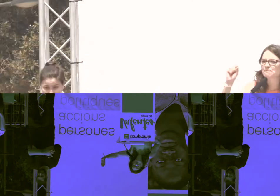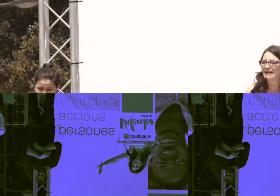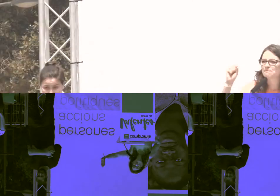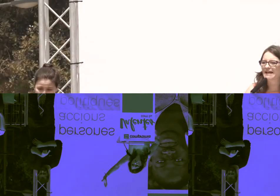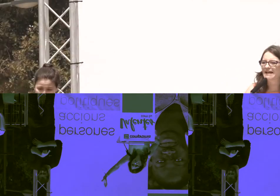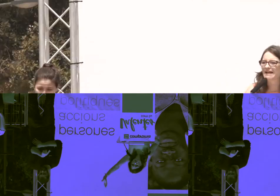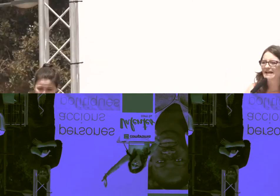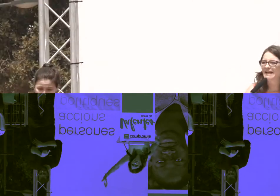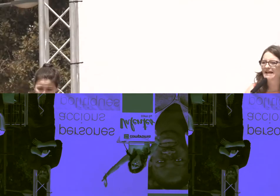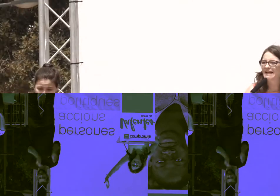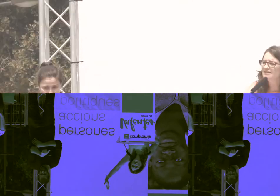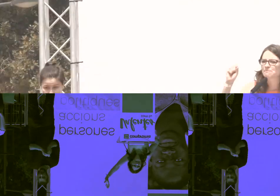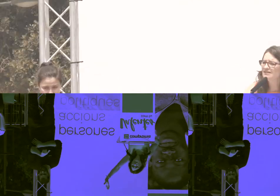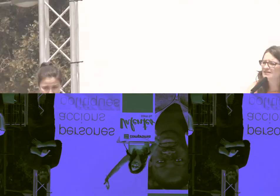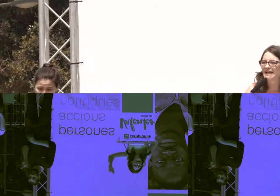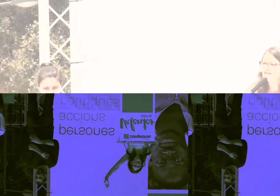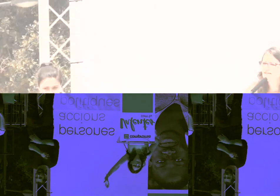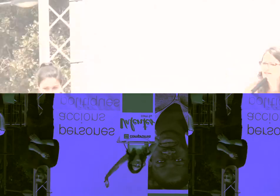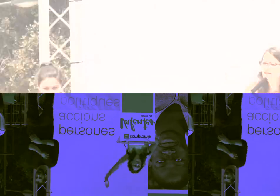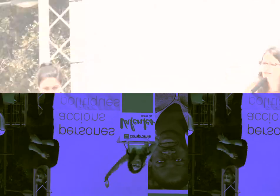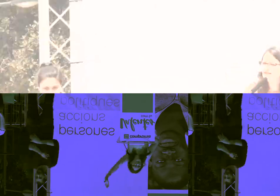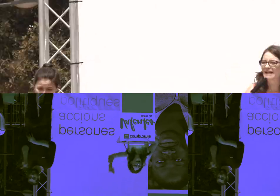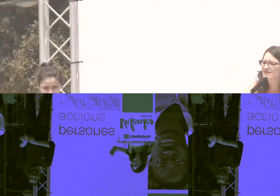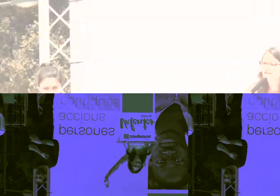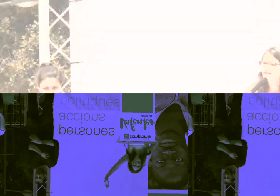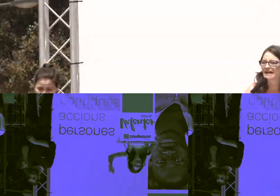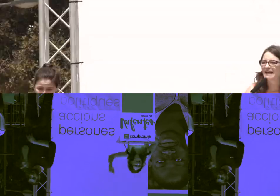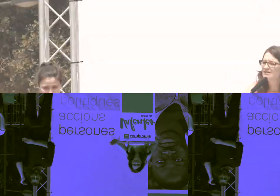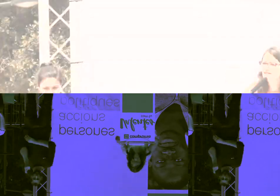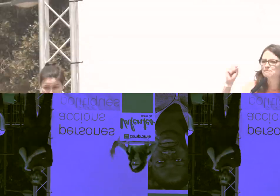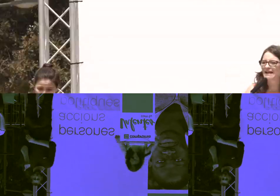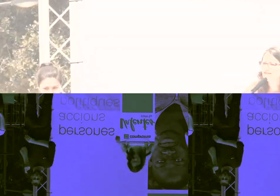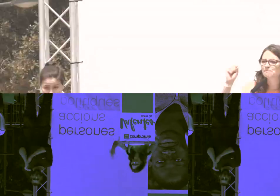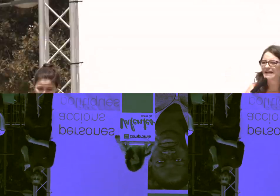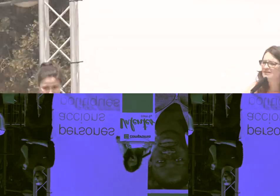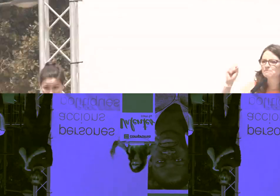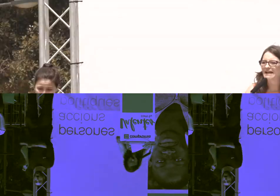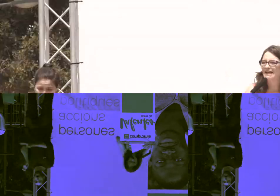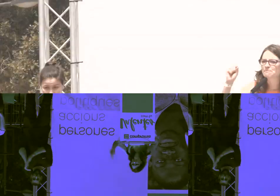50.000 persones, dices que estan en la franja alta, i encara així ingressarem més diners.